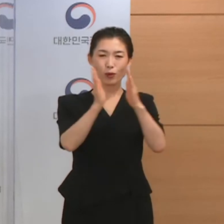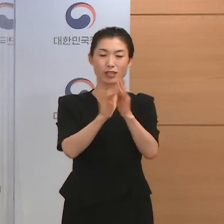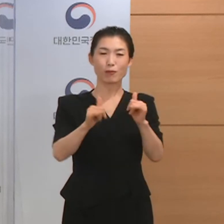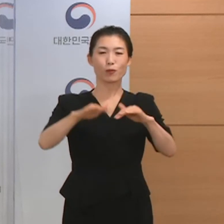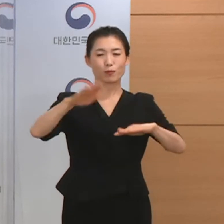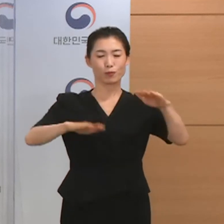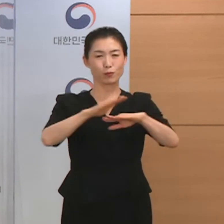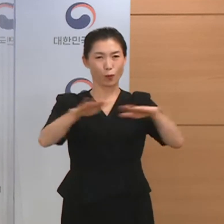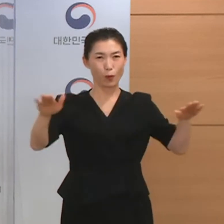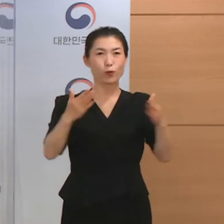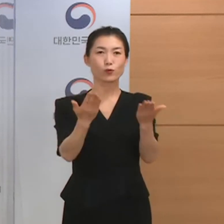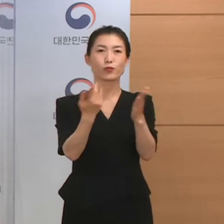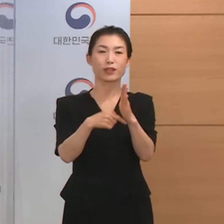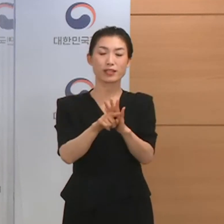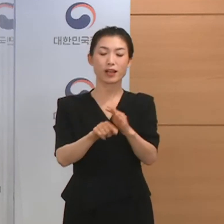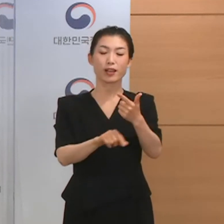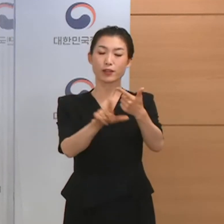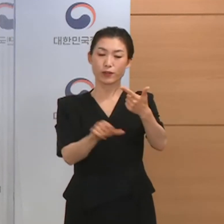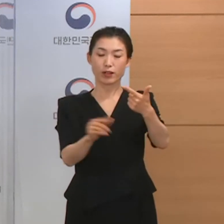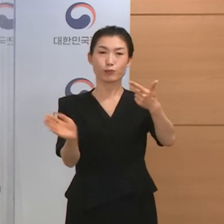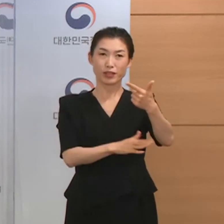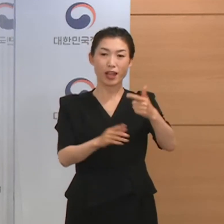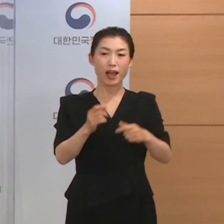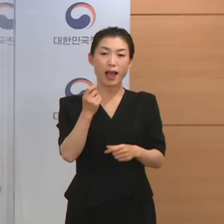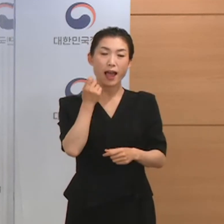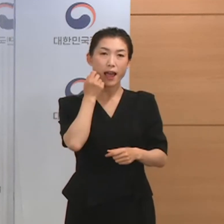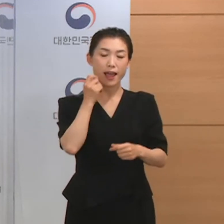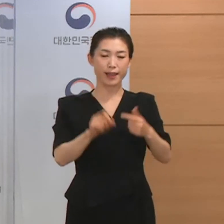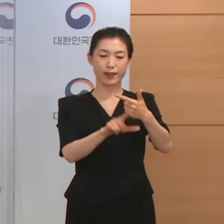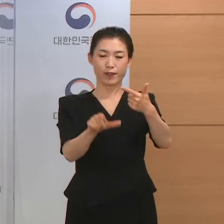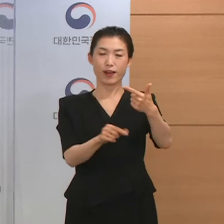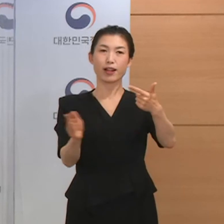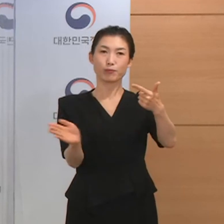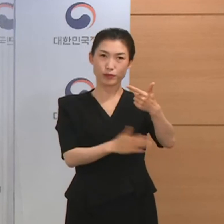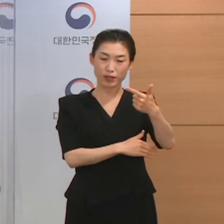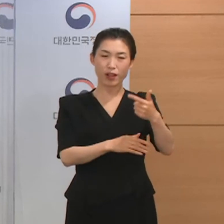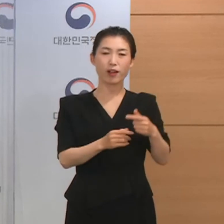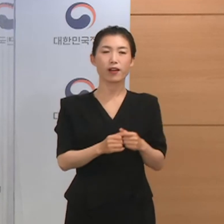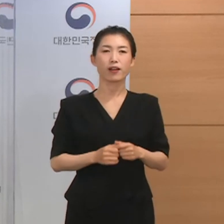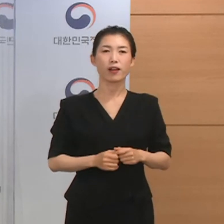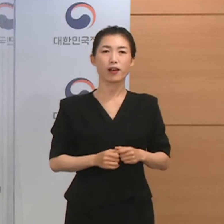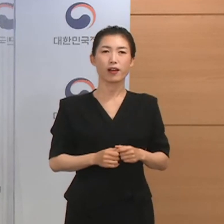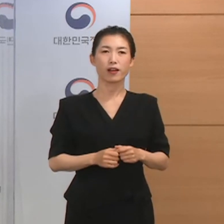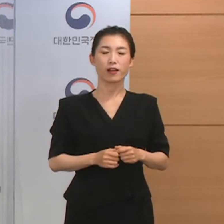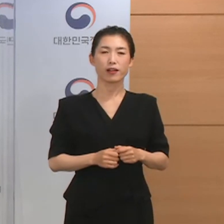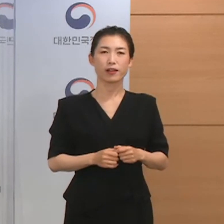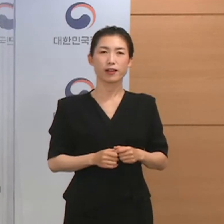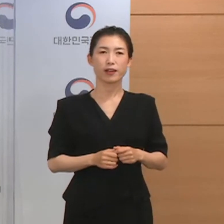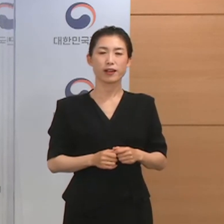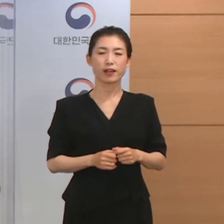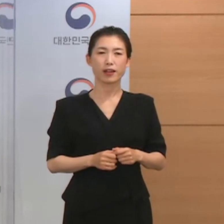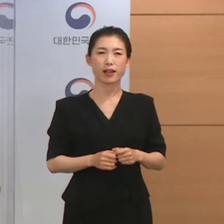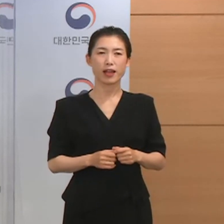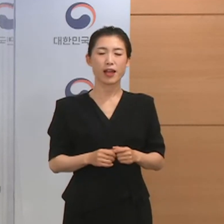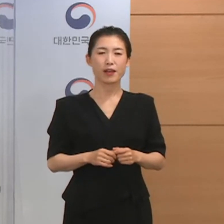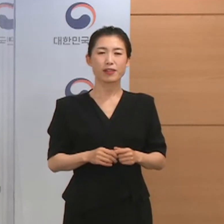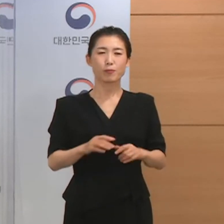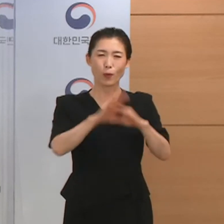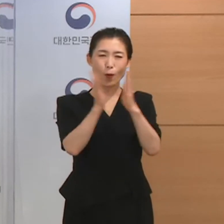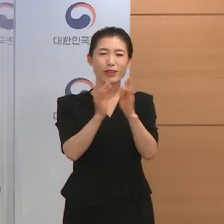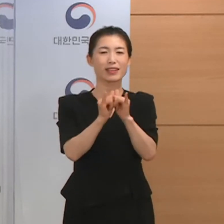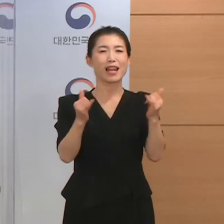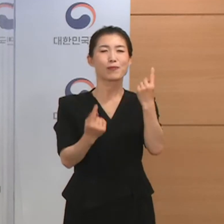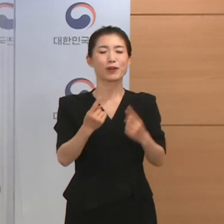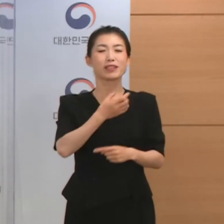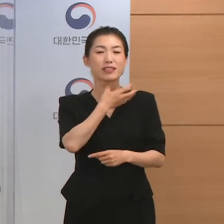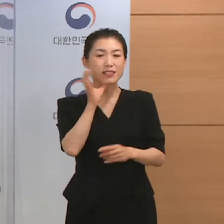6월부터 시행되는, 다음 달부터 시행되는 단기 조치들은 고령층들을 중심으로 한 단기 대책들 중심으로 좀 구성이